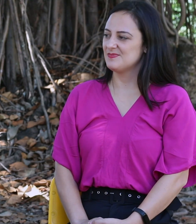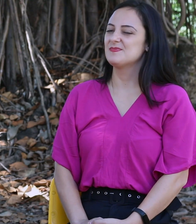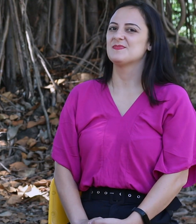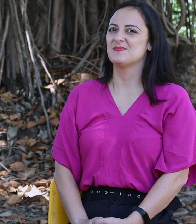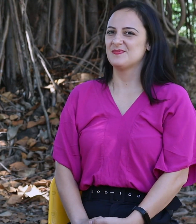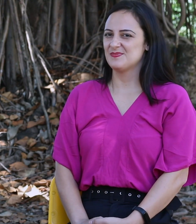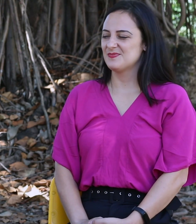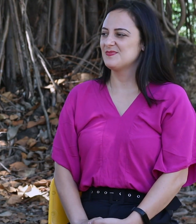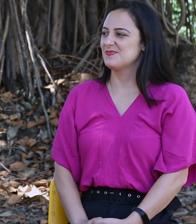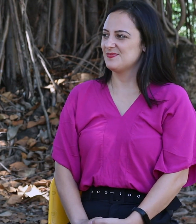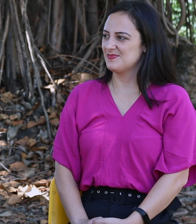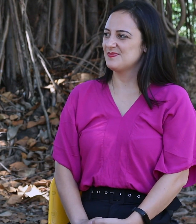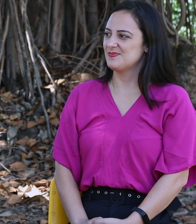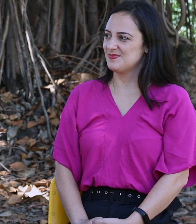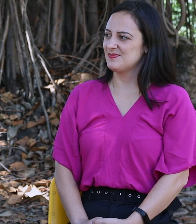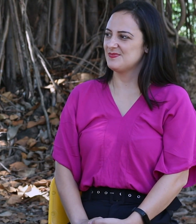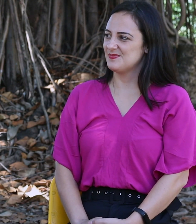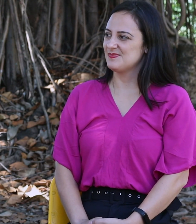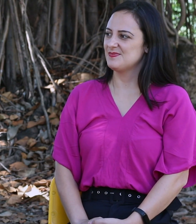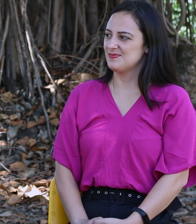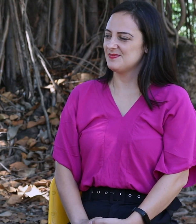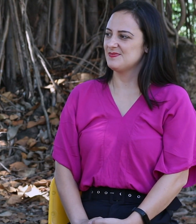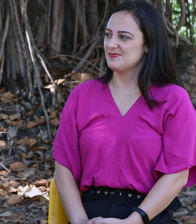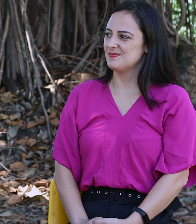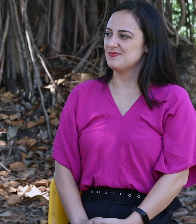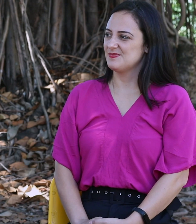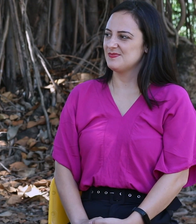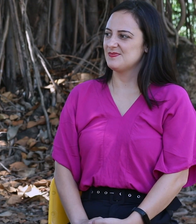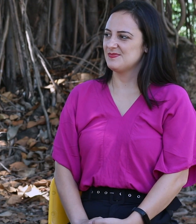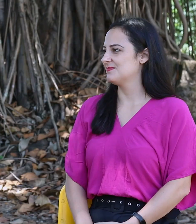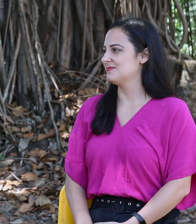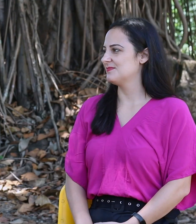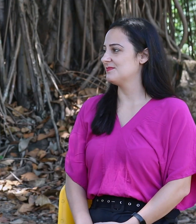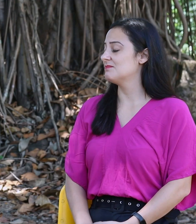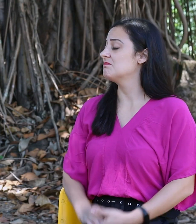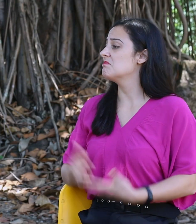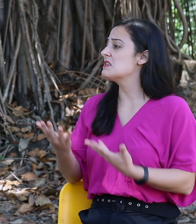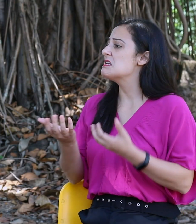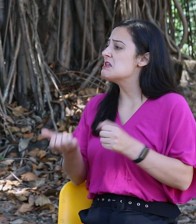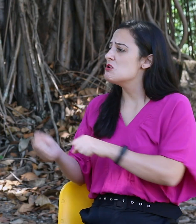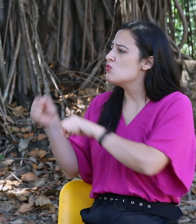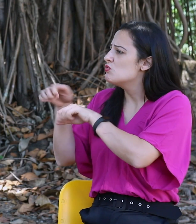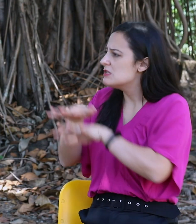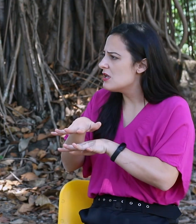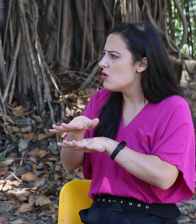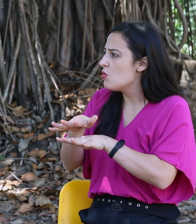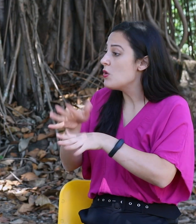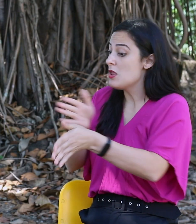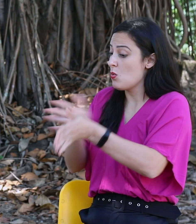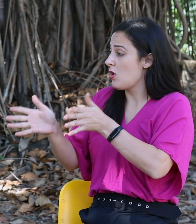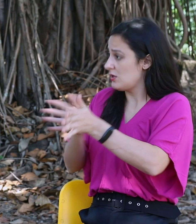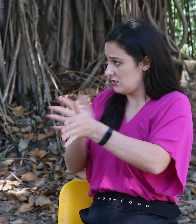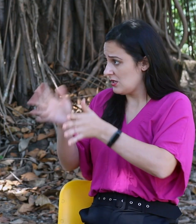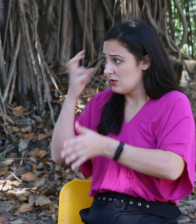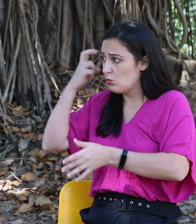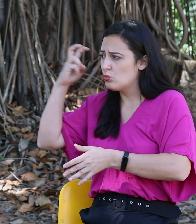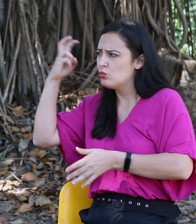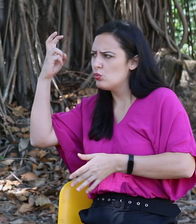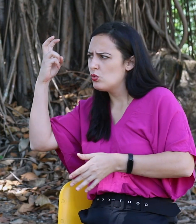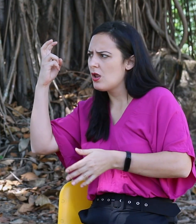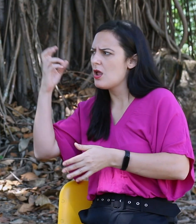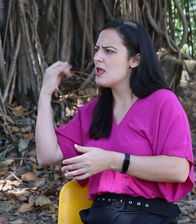fica admirado. Mas nós também somos capazes de ocupar esses espaços. Como a inclusão e o acesso à